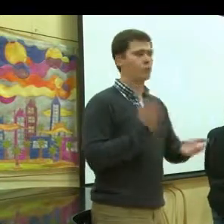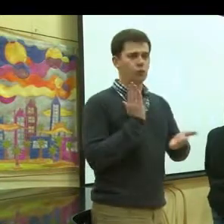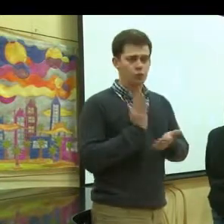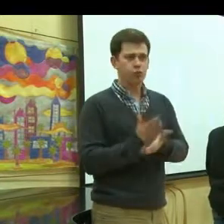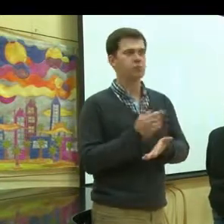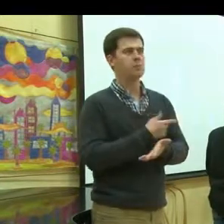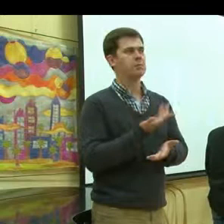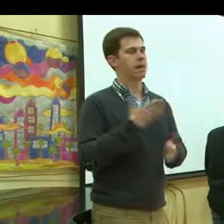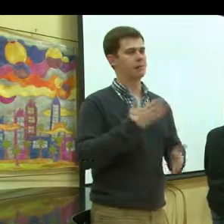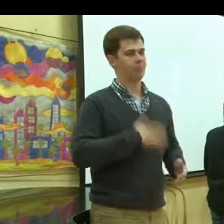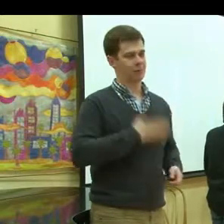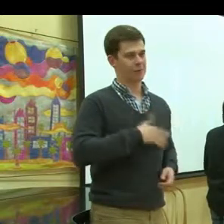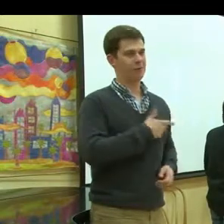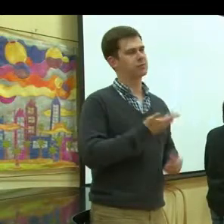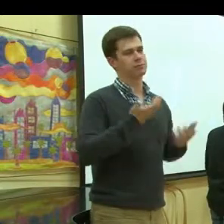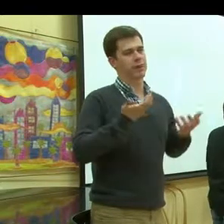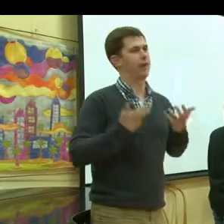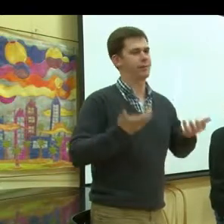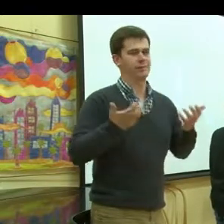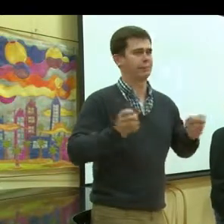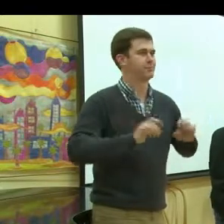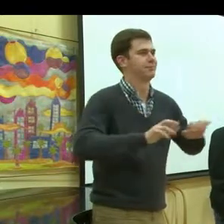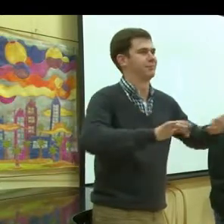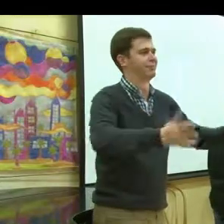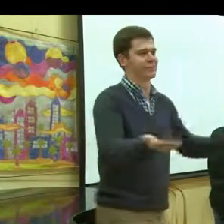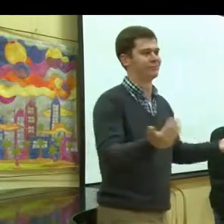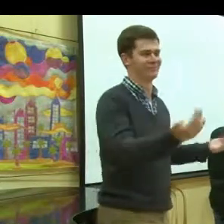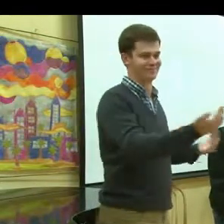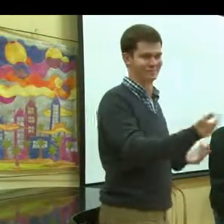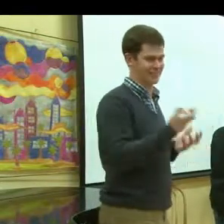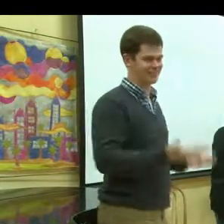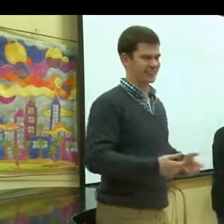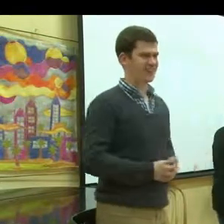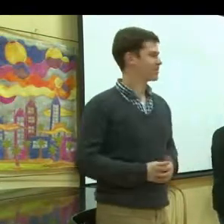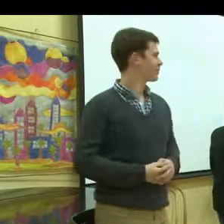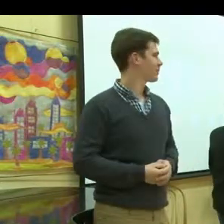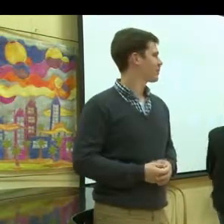Jest to coś, co nam się bardzo podoba, więc chęcią będziemy się tym z Państwem dzielić.